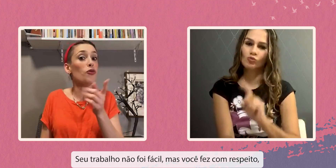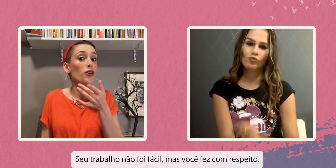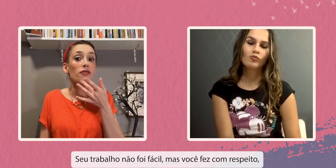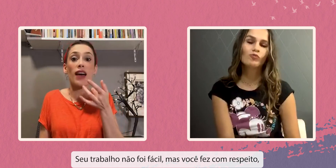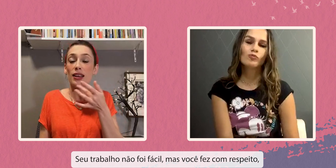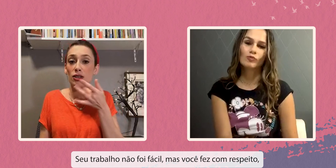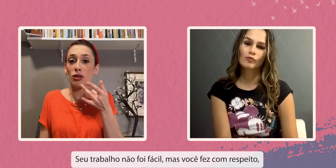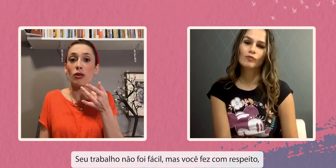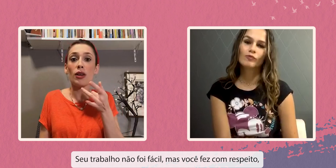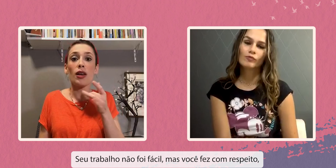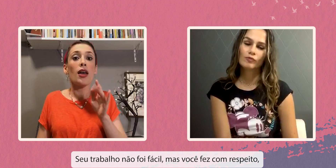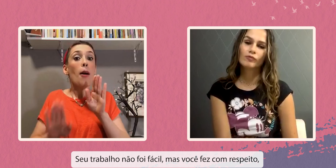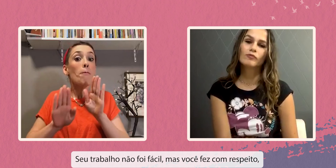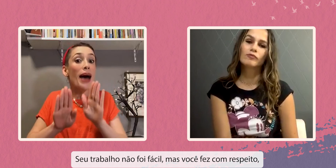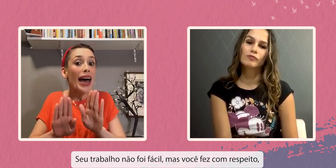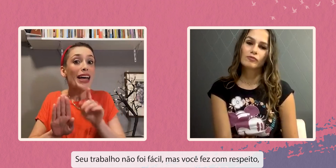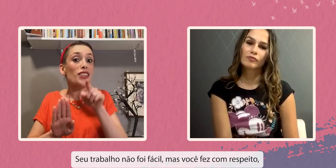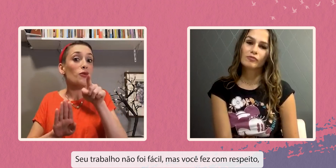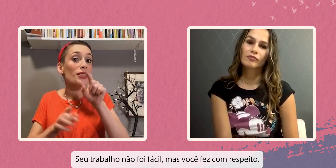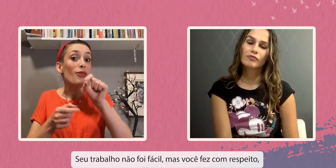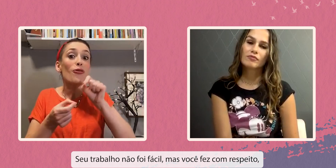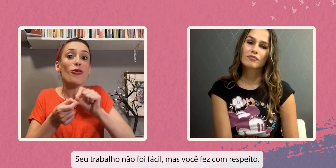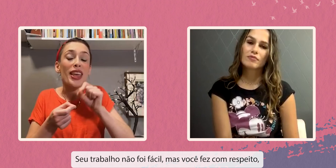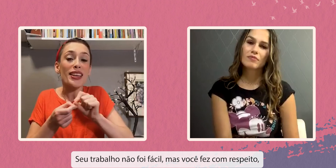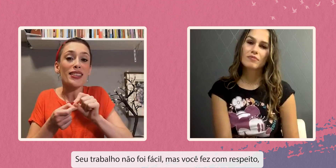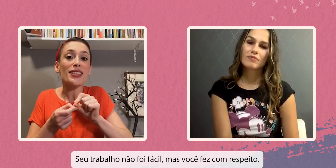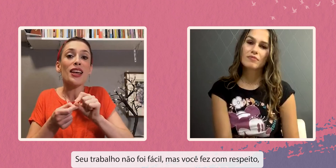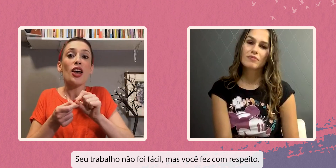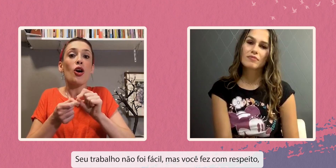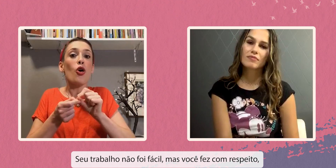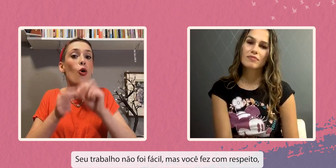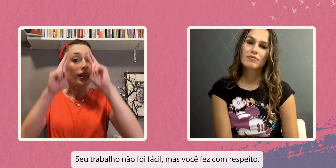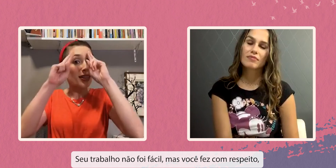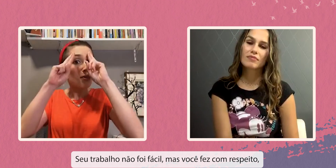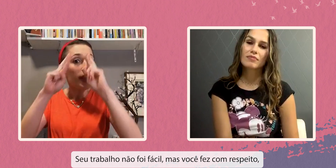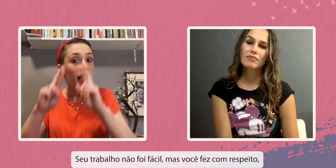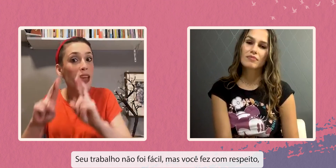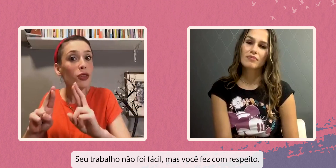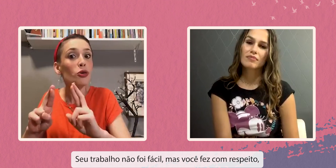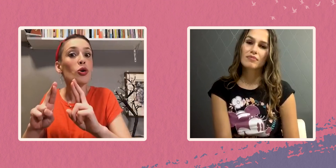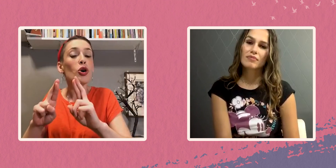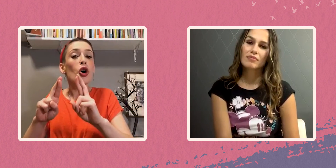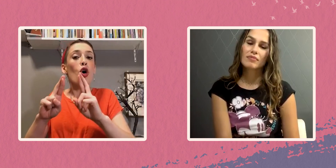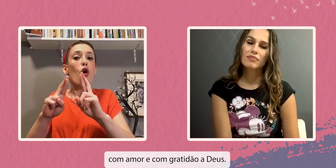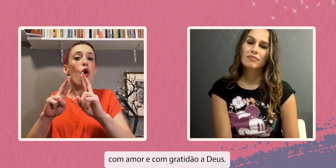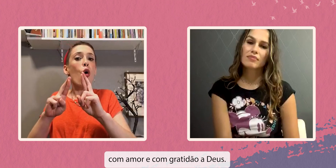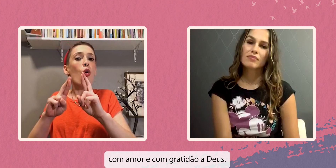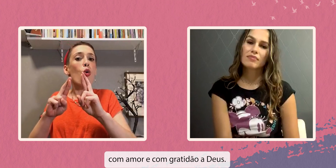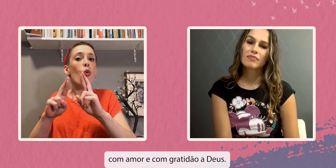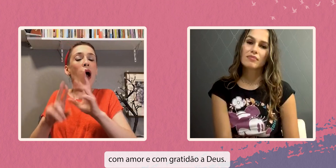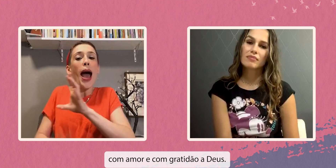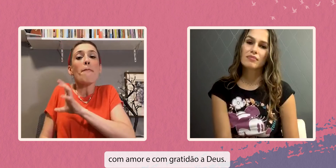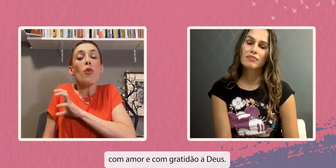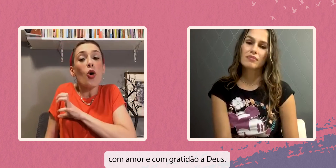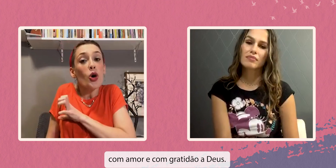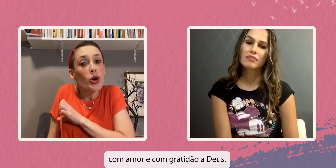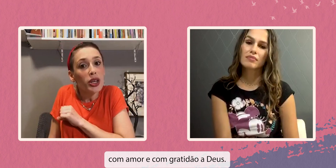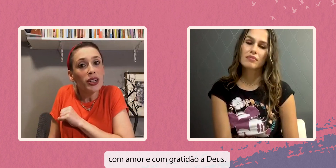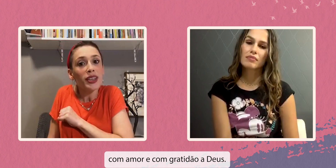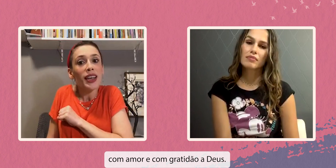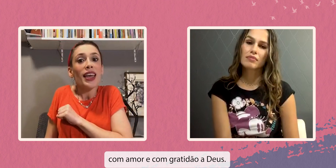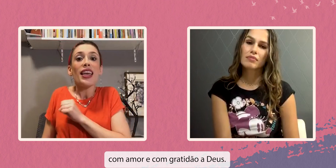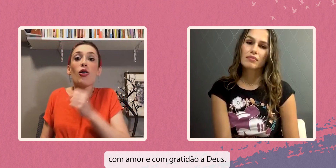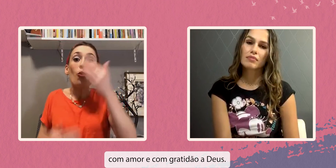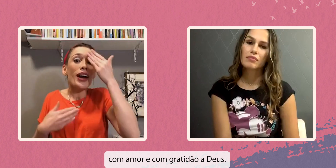trabalho não foi fácil, mas você fez com respeito, com